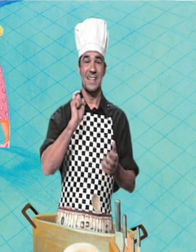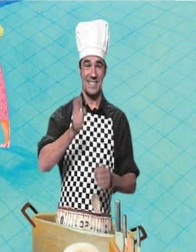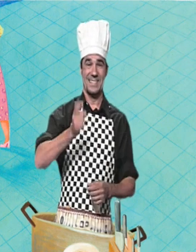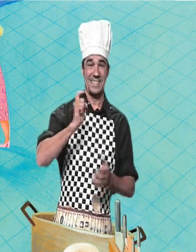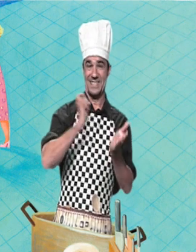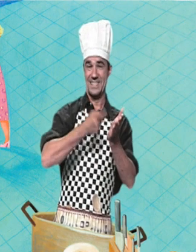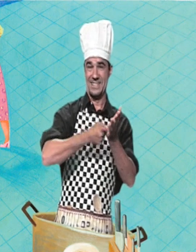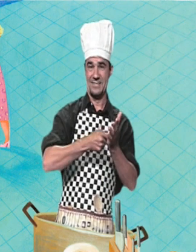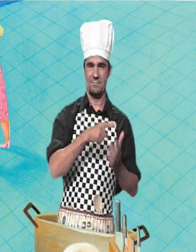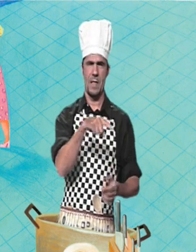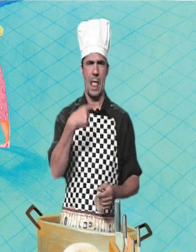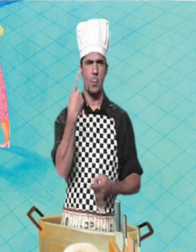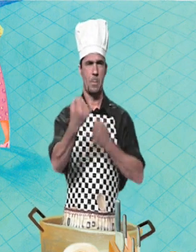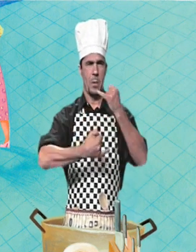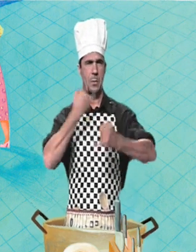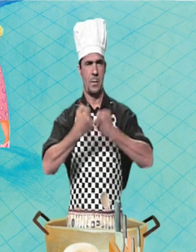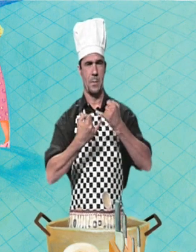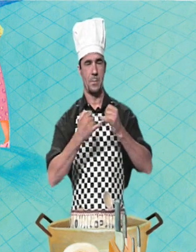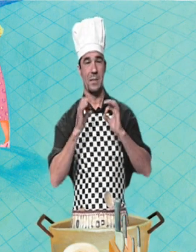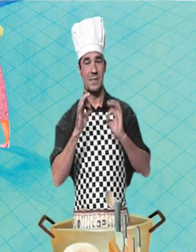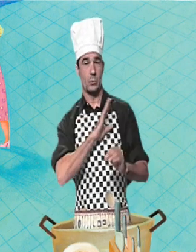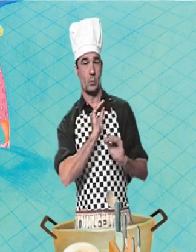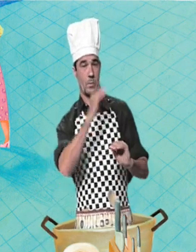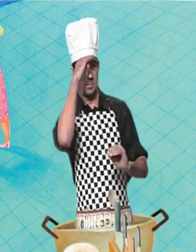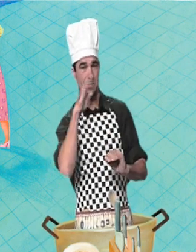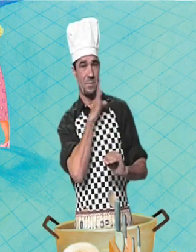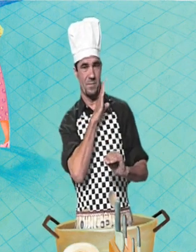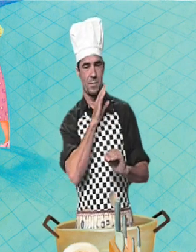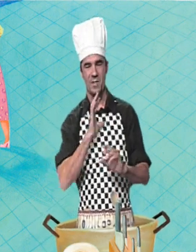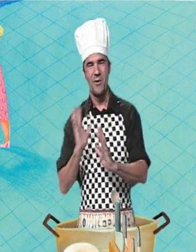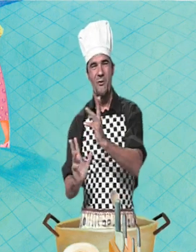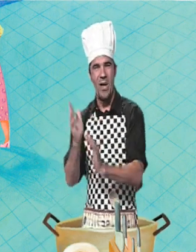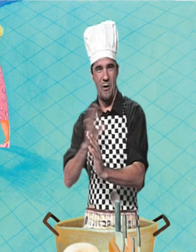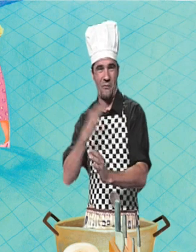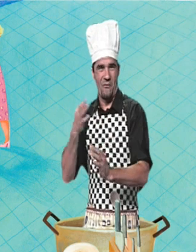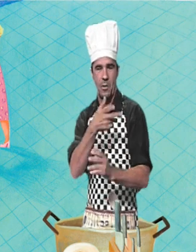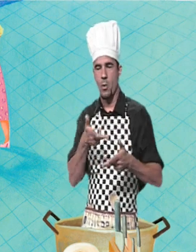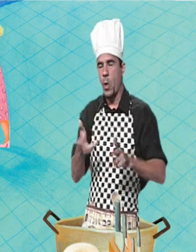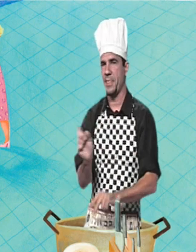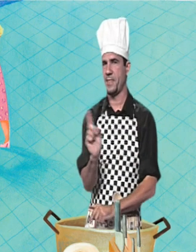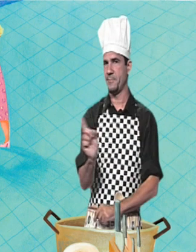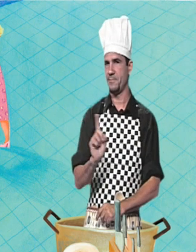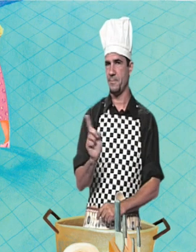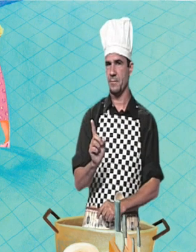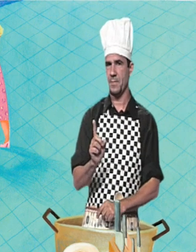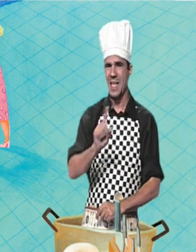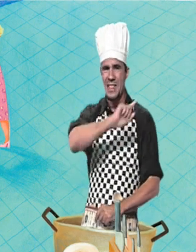En Xim tenia un problema, i era que els seus pares no deixaven que s'acostés als